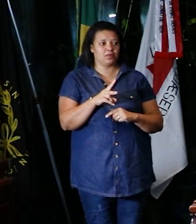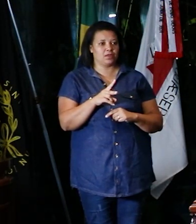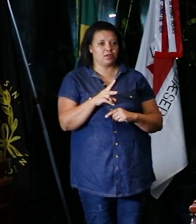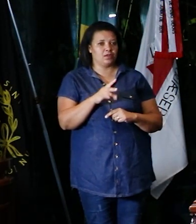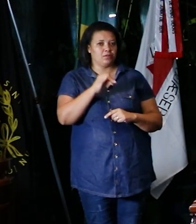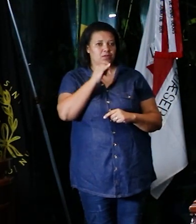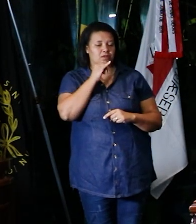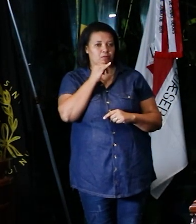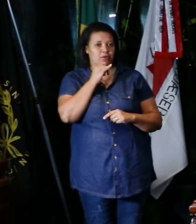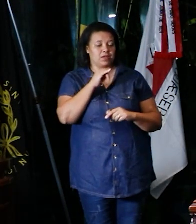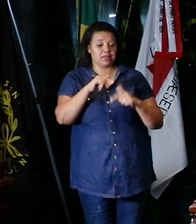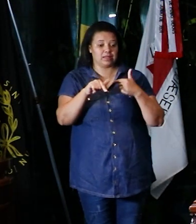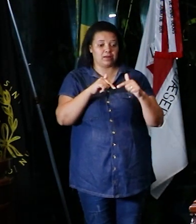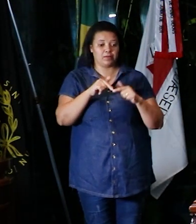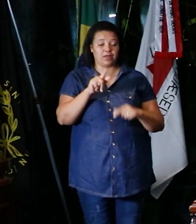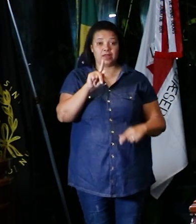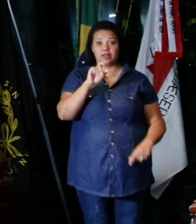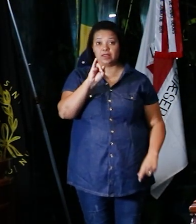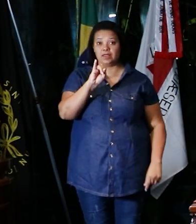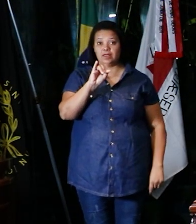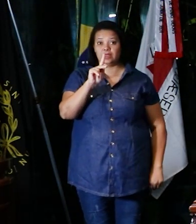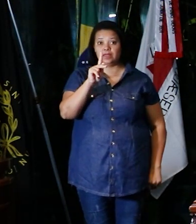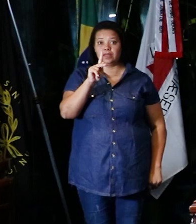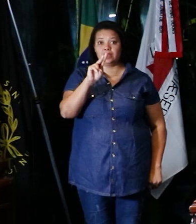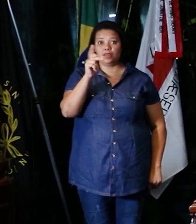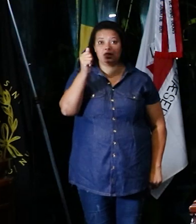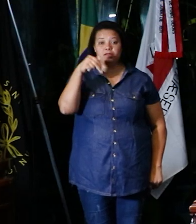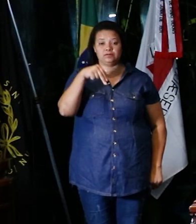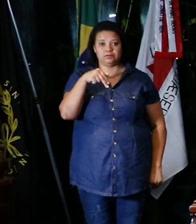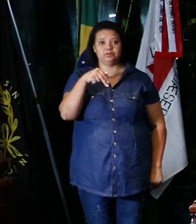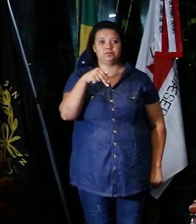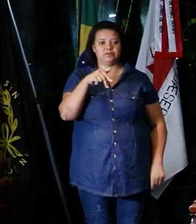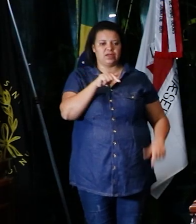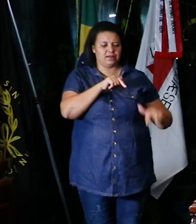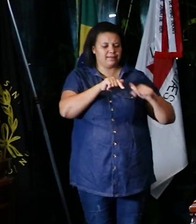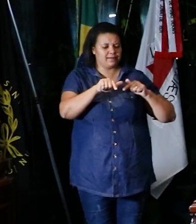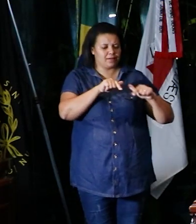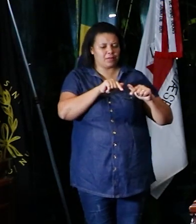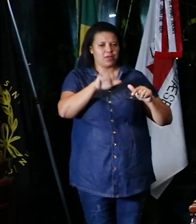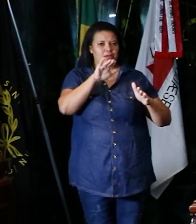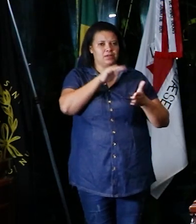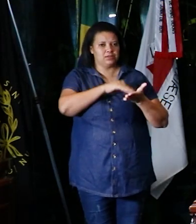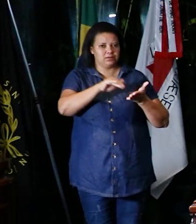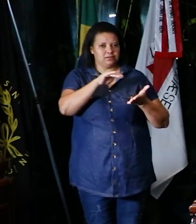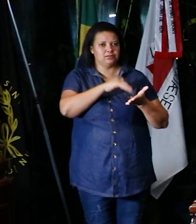ele era do IPHAN, mas ele foi... Trabalhou para secretários.